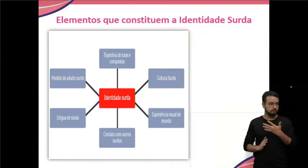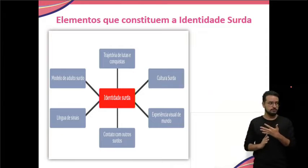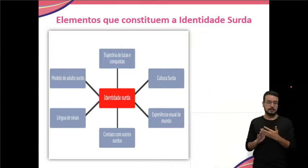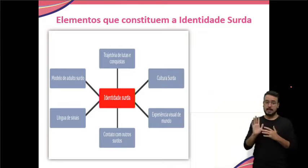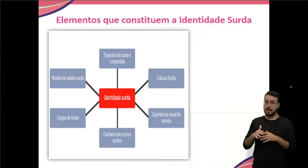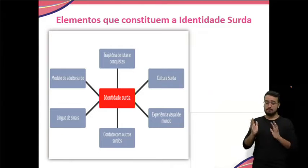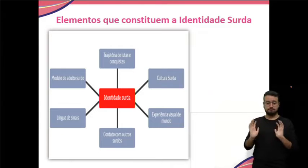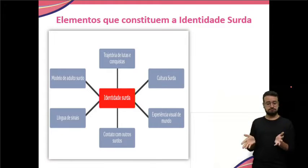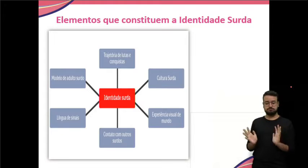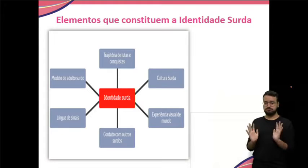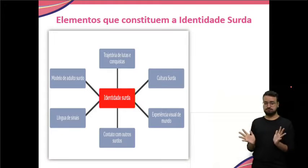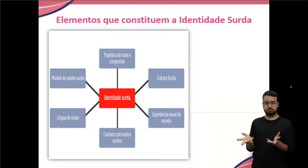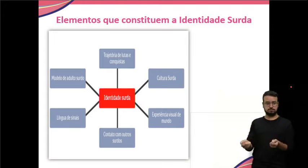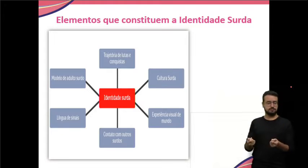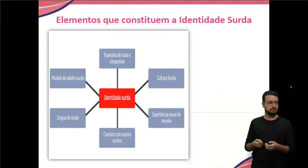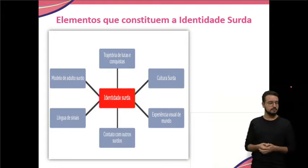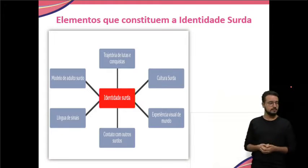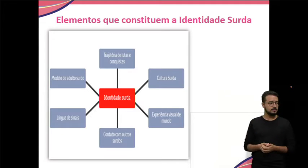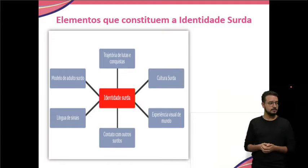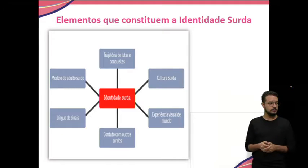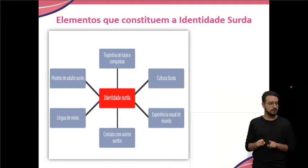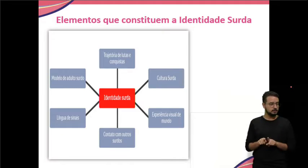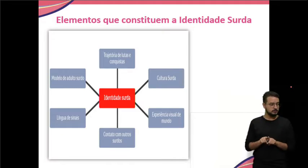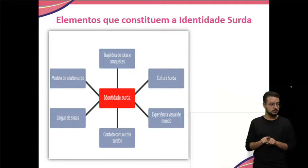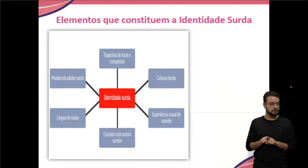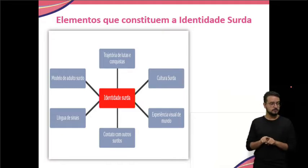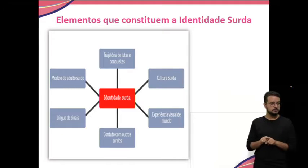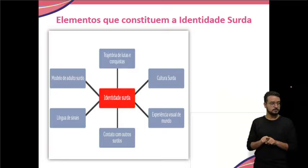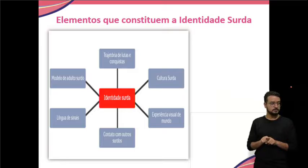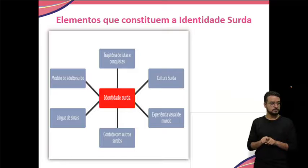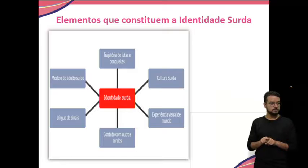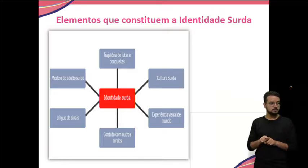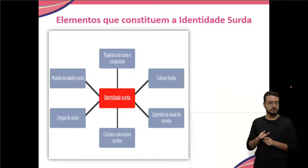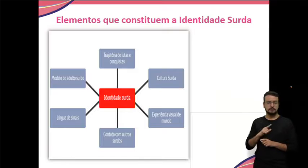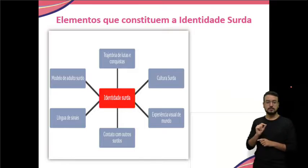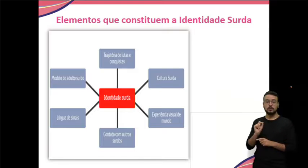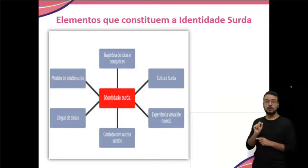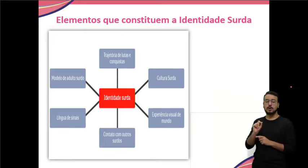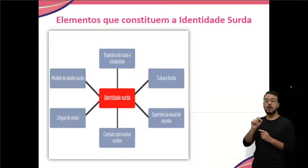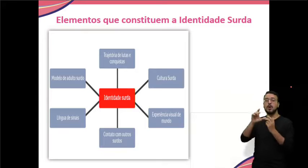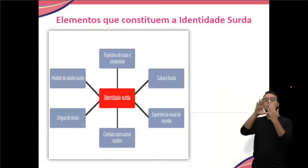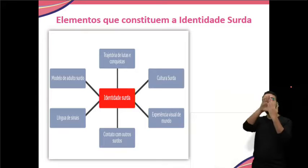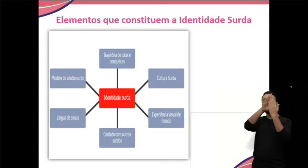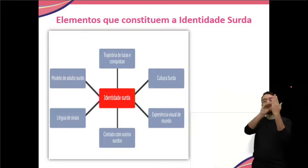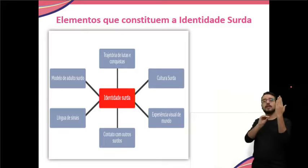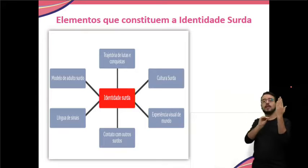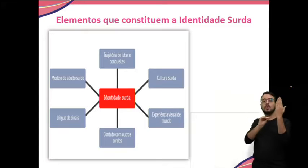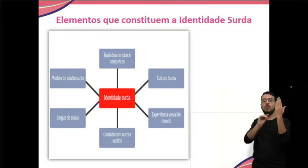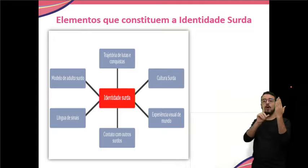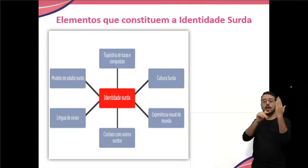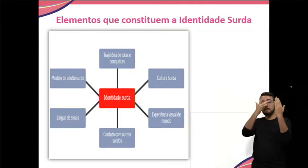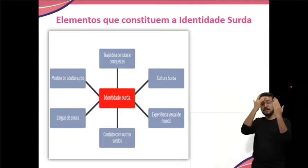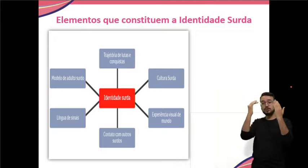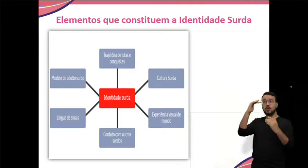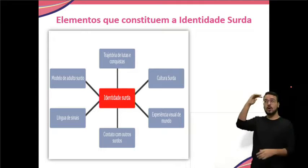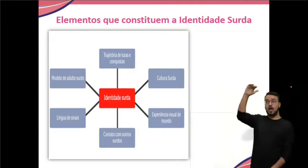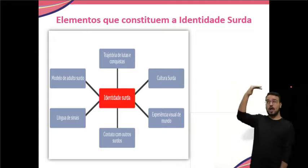sinais. Eles também defendem a questão de modelo de adulto surdo, principalmente se tratando de crianças. Querem que tenham